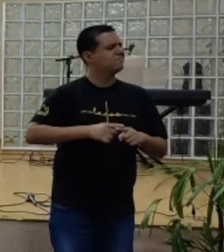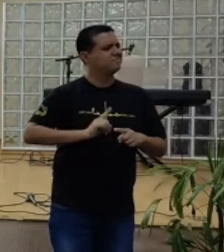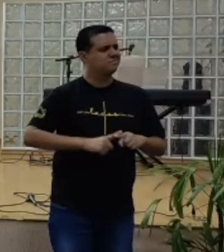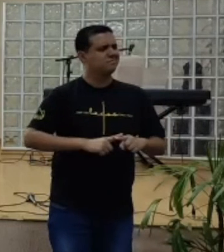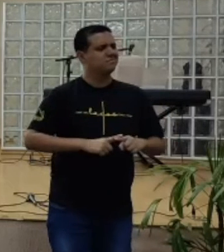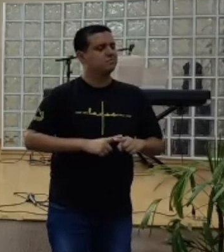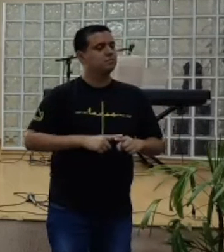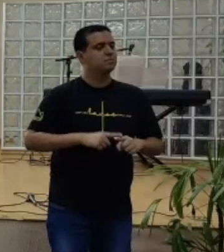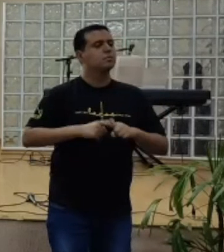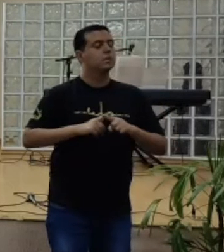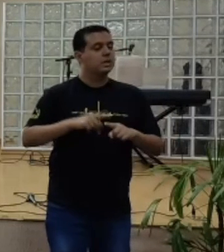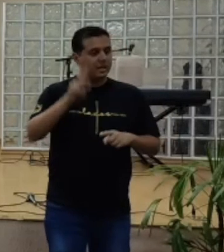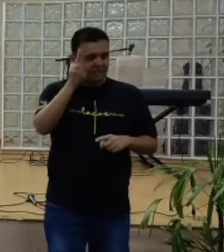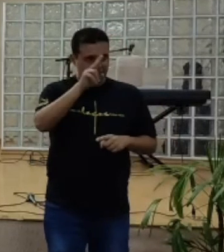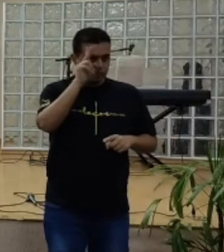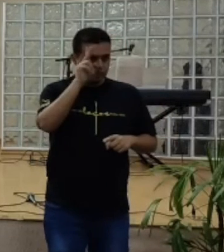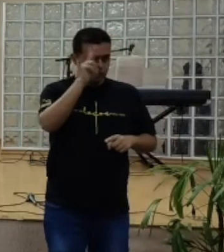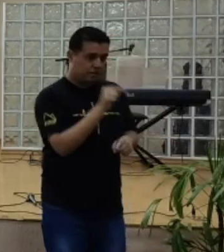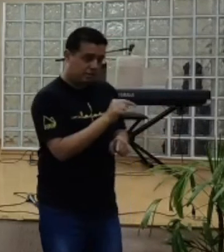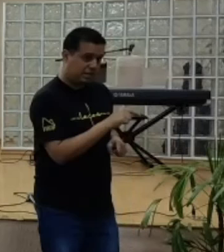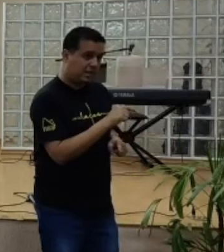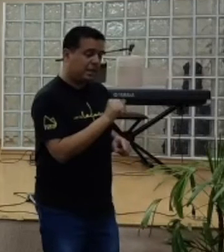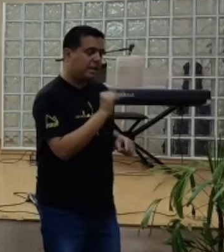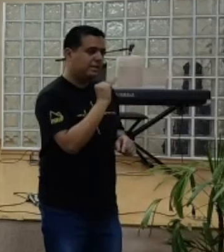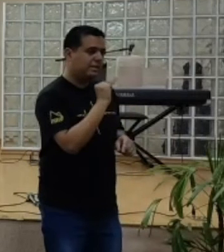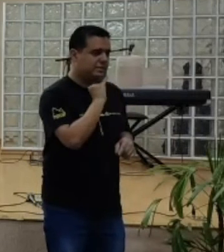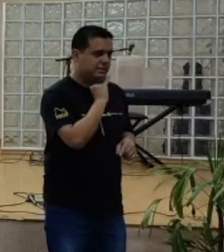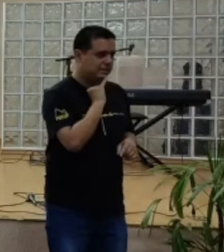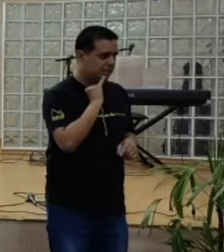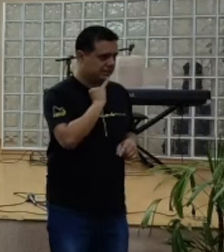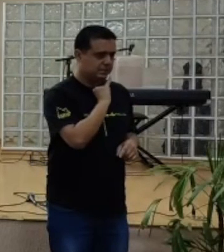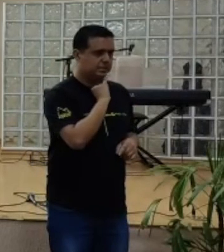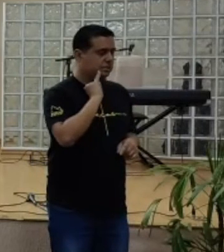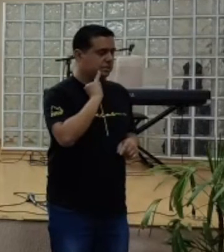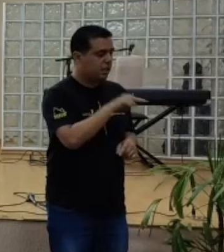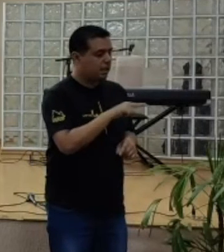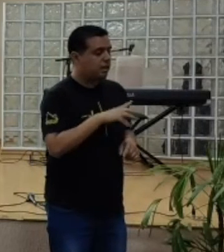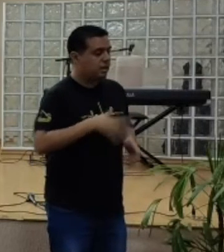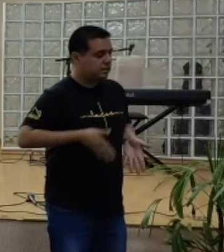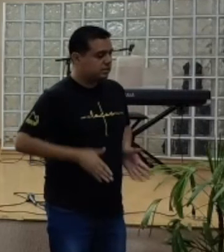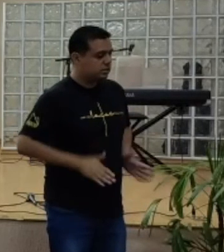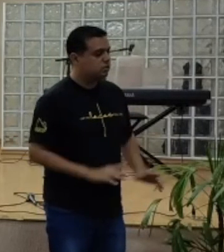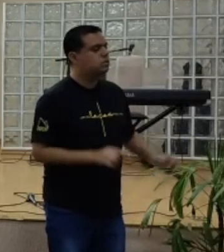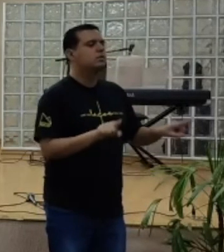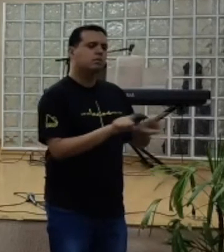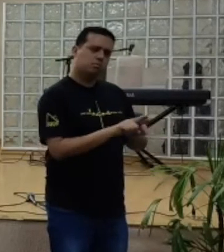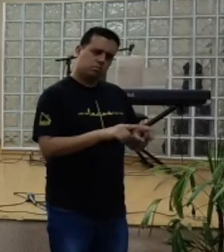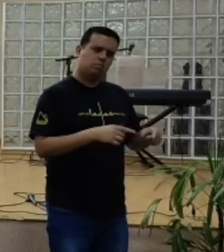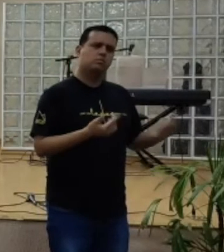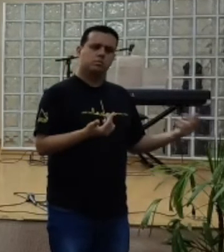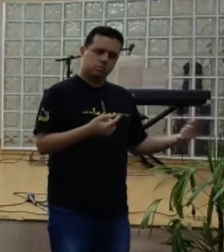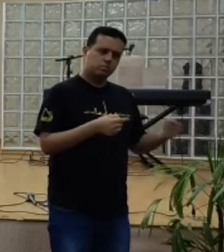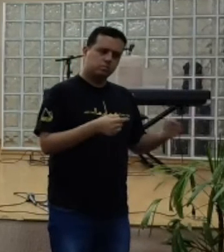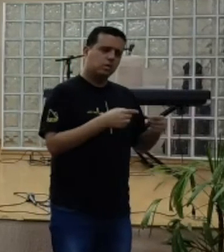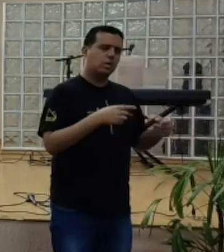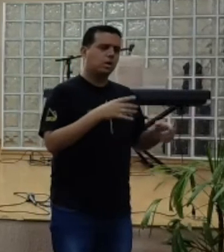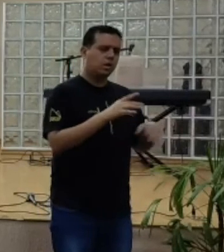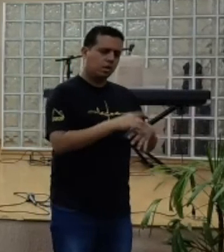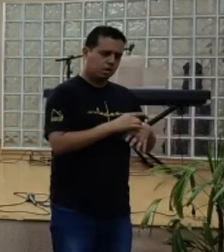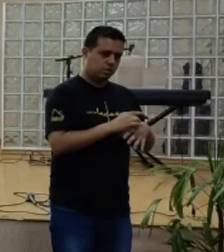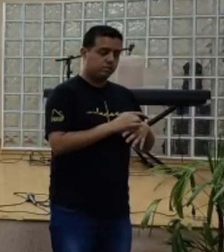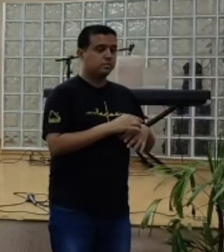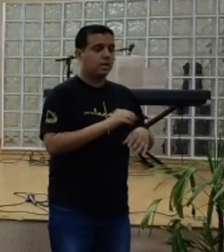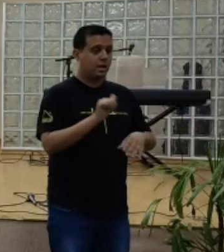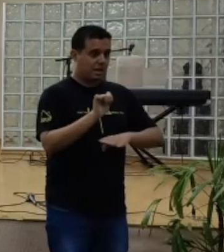de Isaac, ele também nasceu segundo a carne. Abraão se deitou com Sara e, de uma